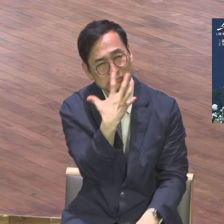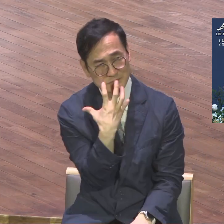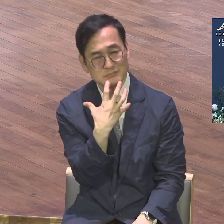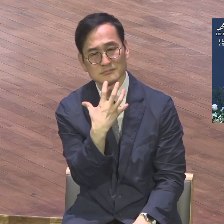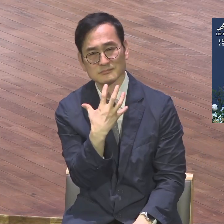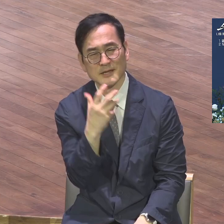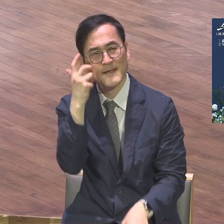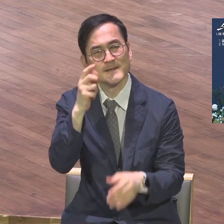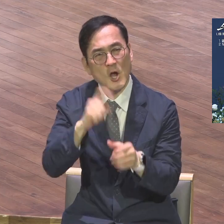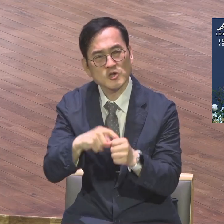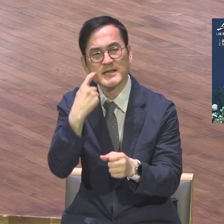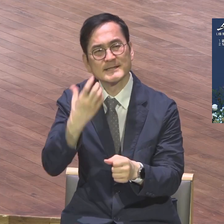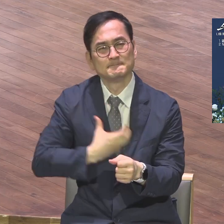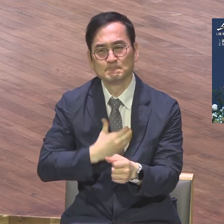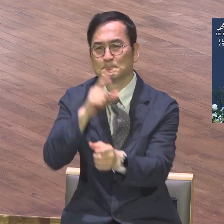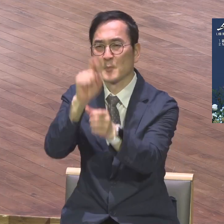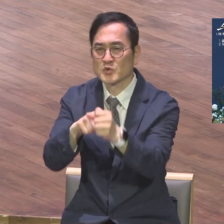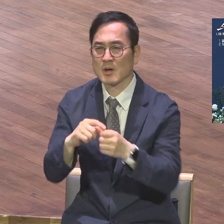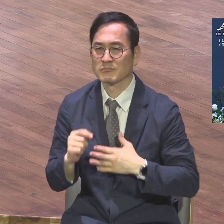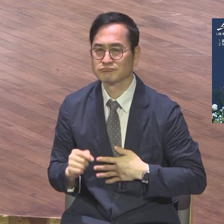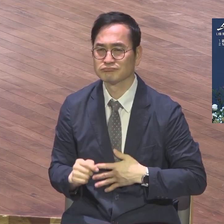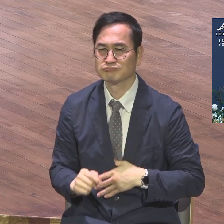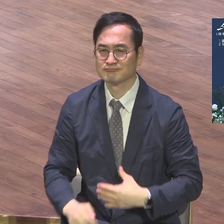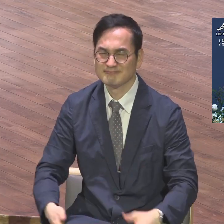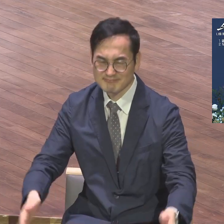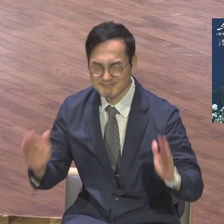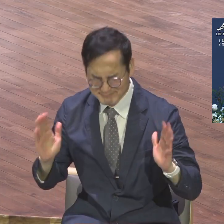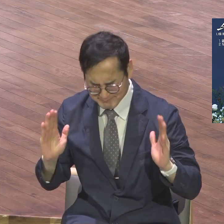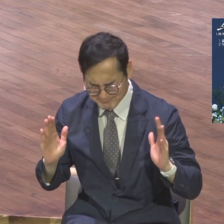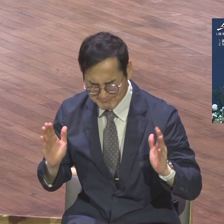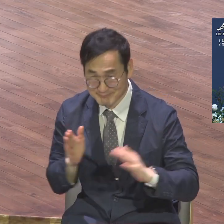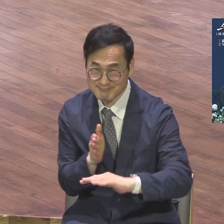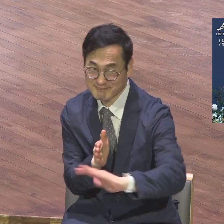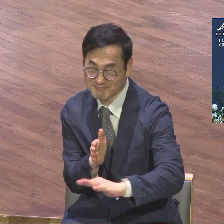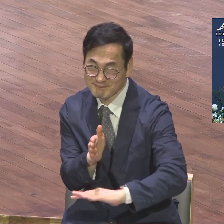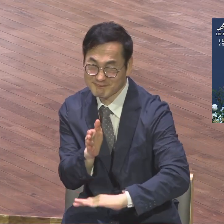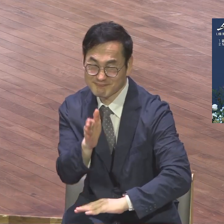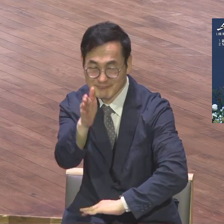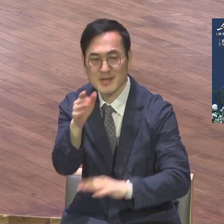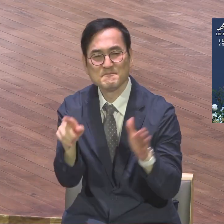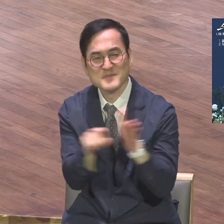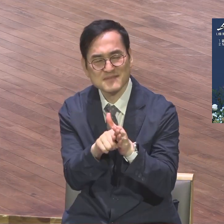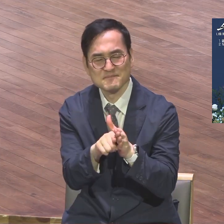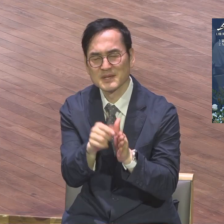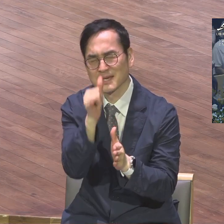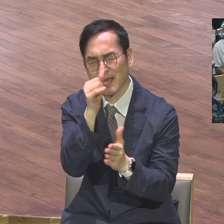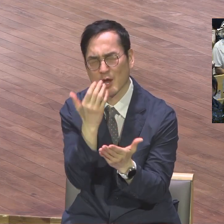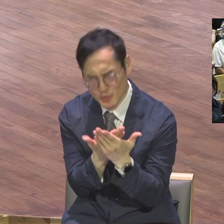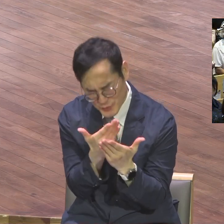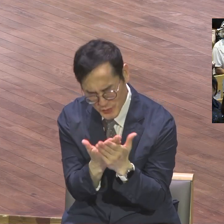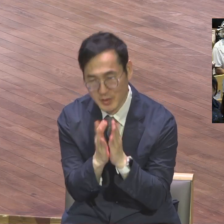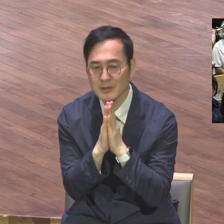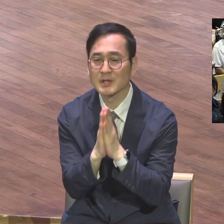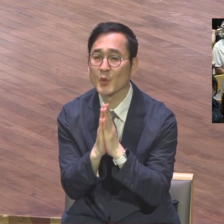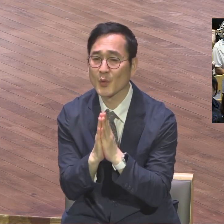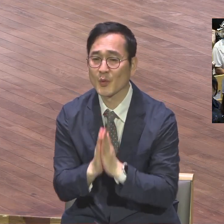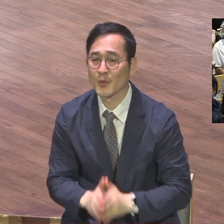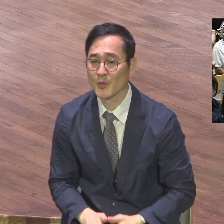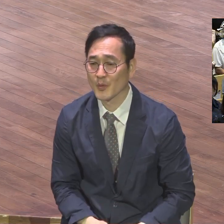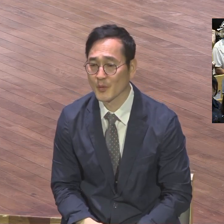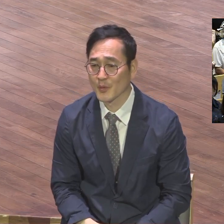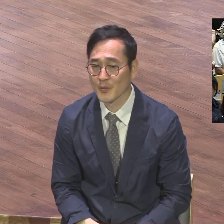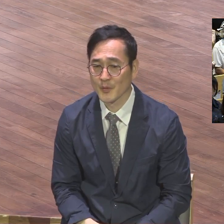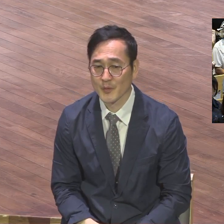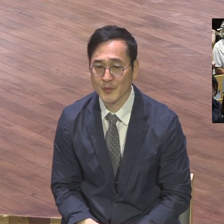이렇게 영적 금메달을 향하여 달려가는 믿음의 사람 되게 하여 주옵소서. 며칠 자꾸